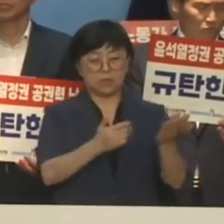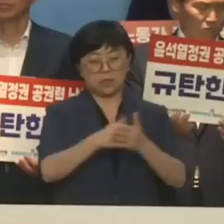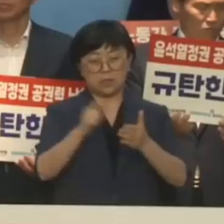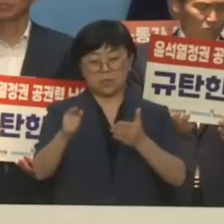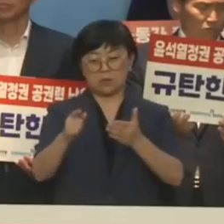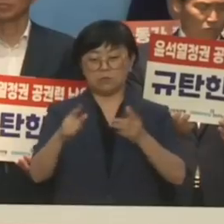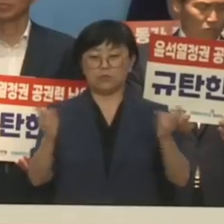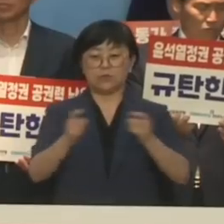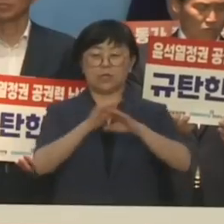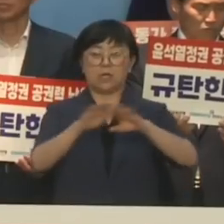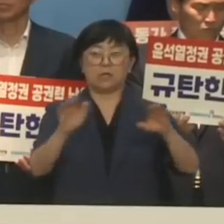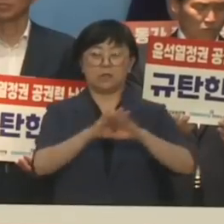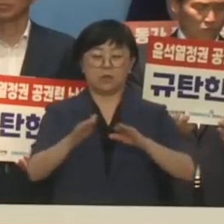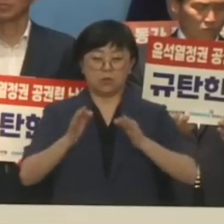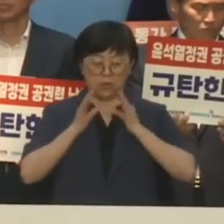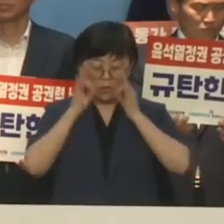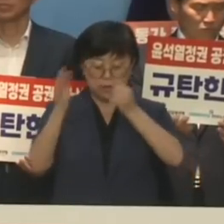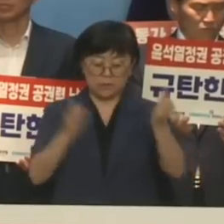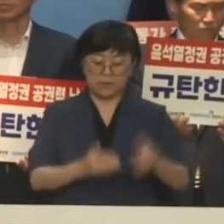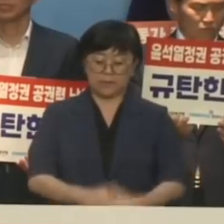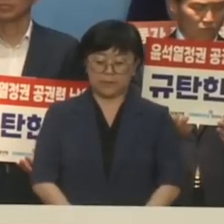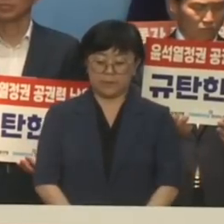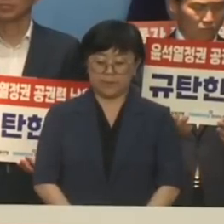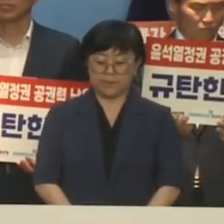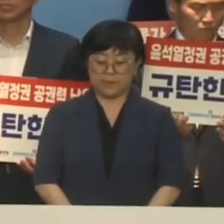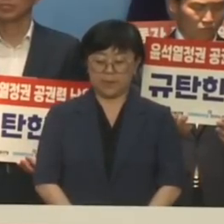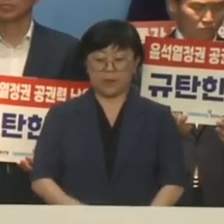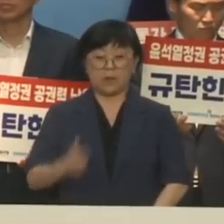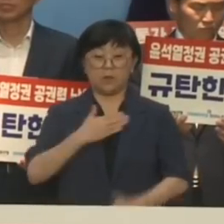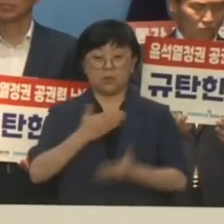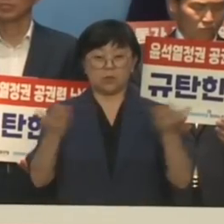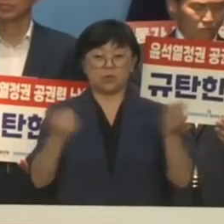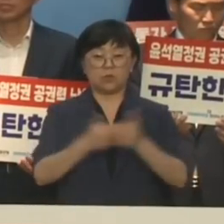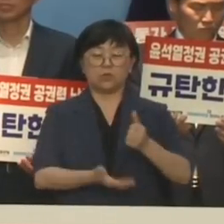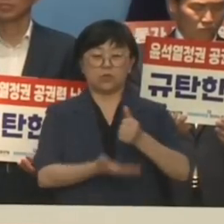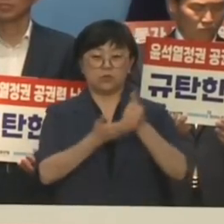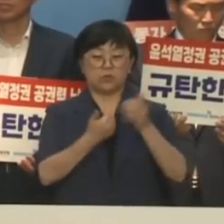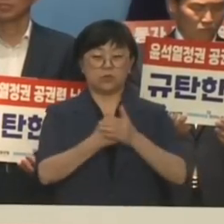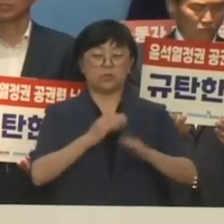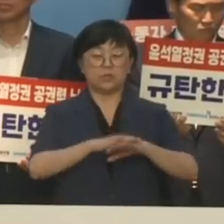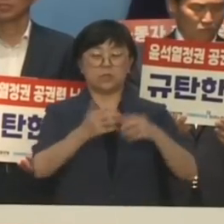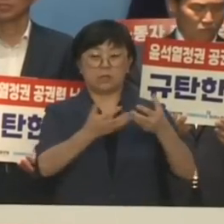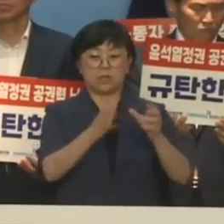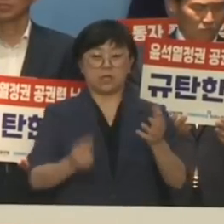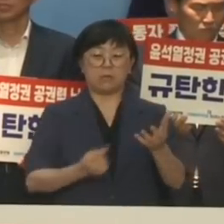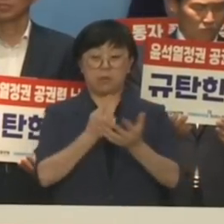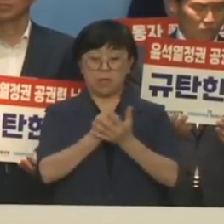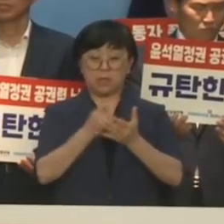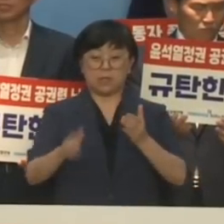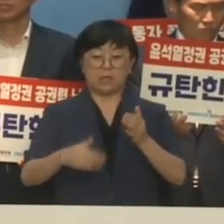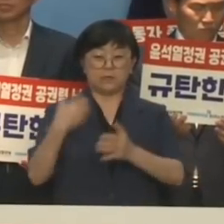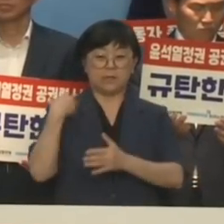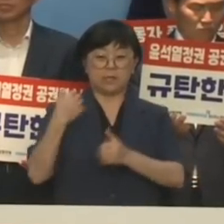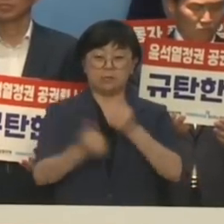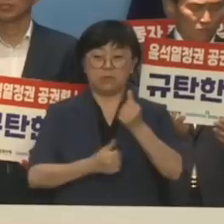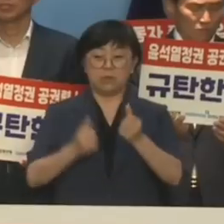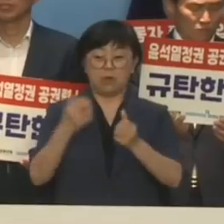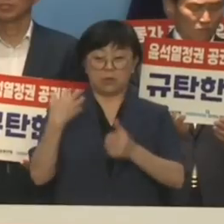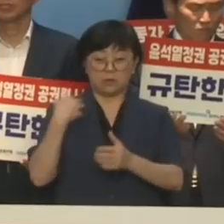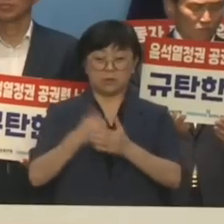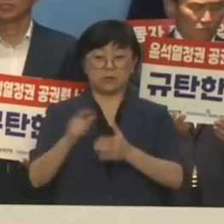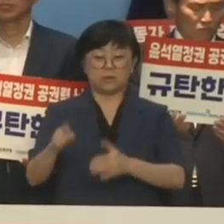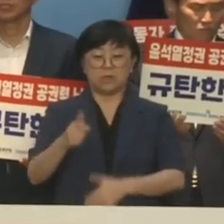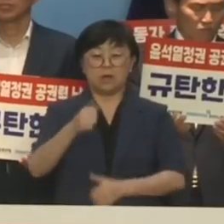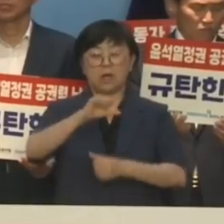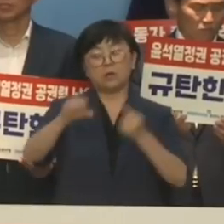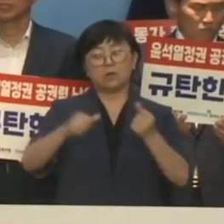평화롭게 해결될 수 있도록 노력하시길 바랍니다. 저는 노동존중실천단의 일원으로서 해당 사안의 책임위원으로서